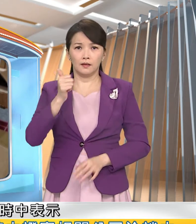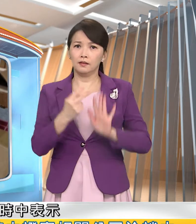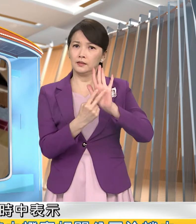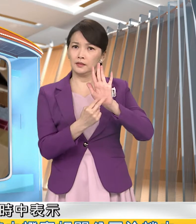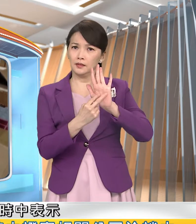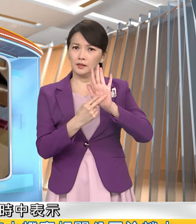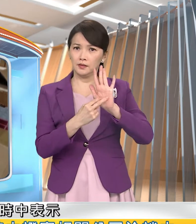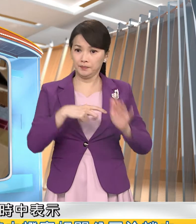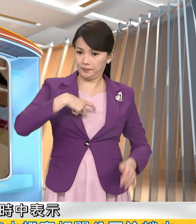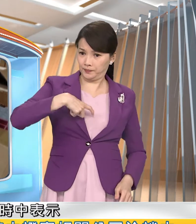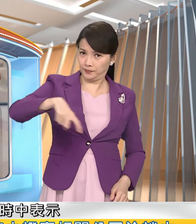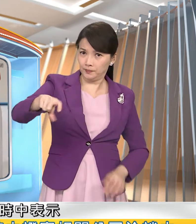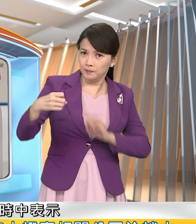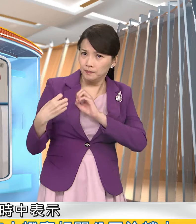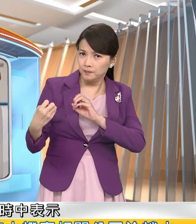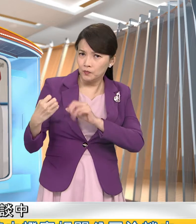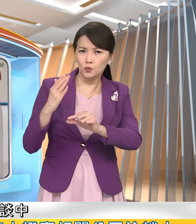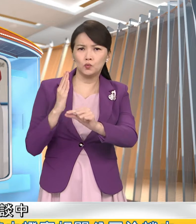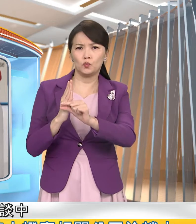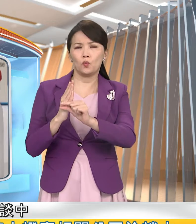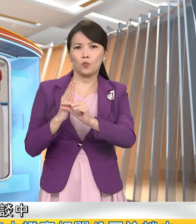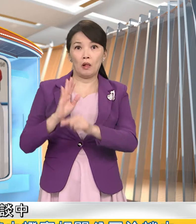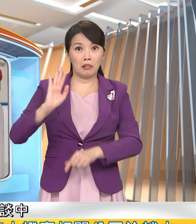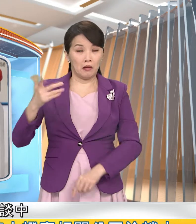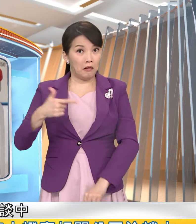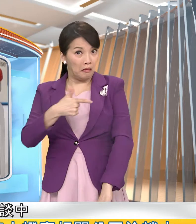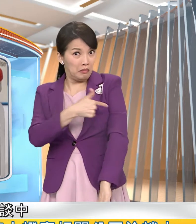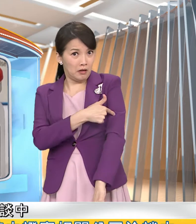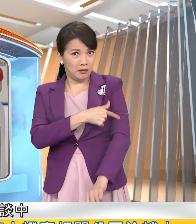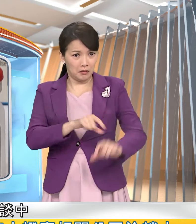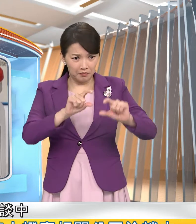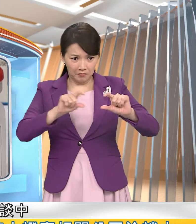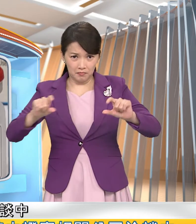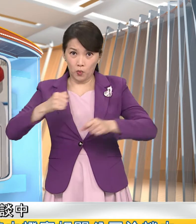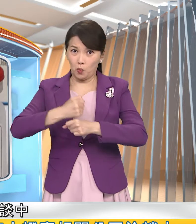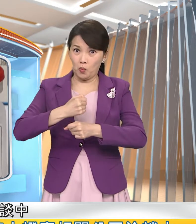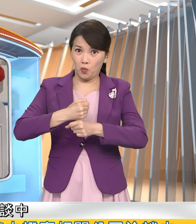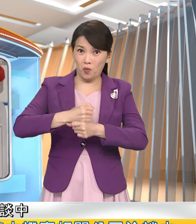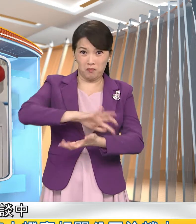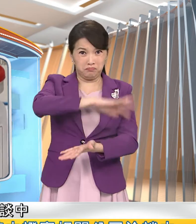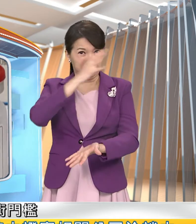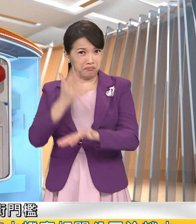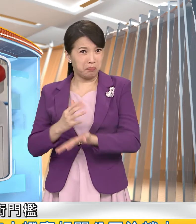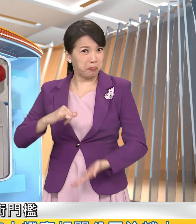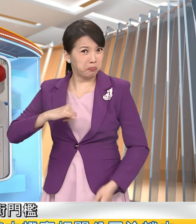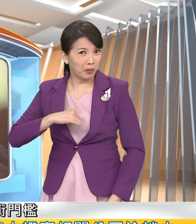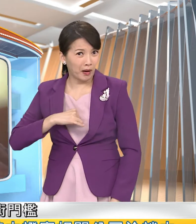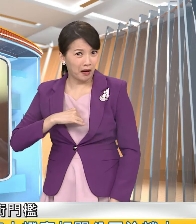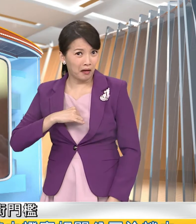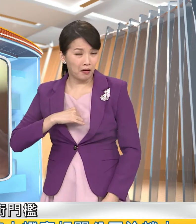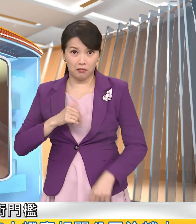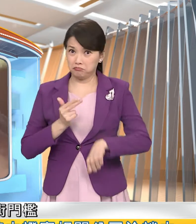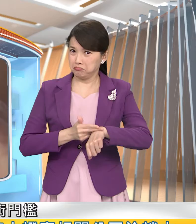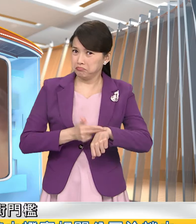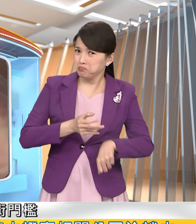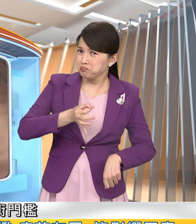指挥官陈时中表示，确实和相关公司洽谈中，但是也坦言产